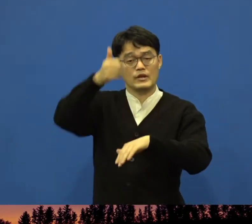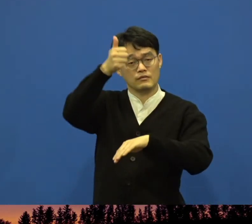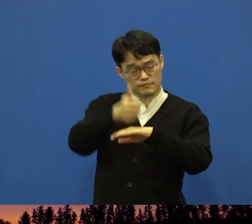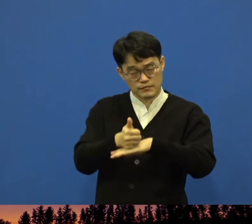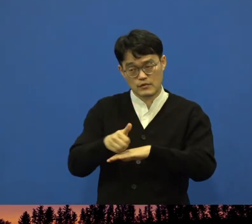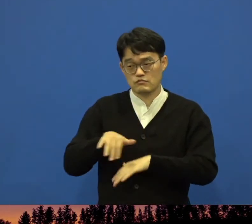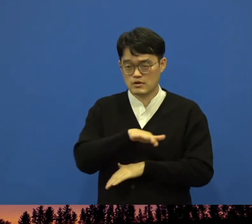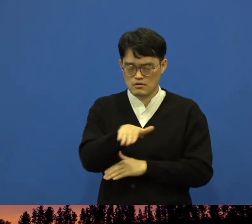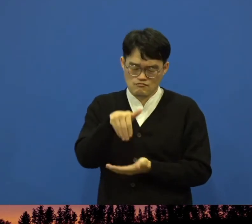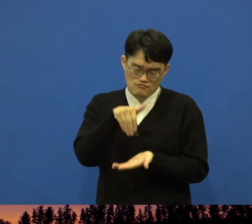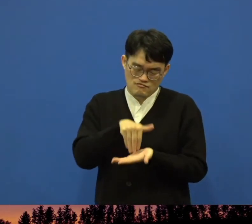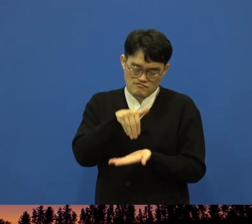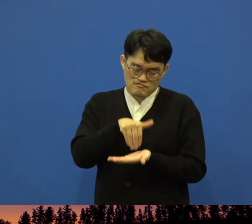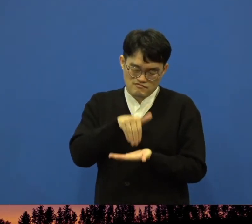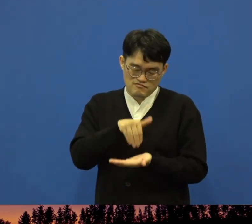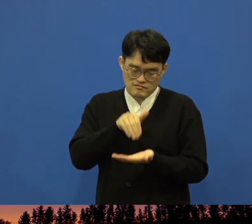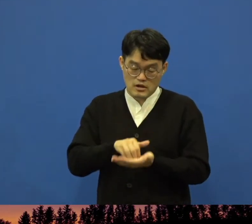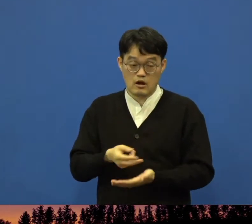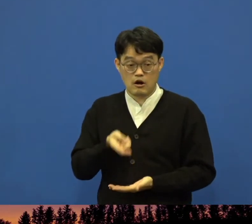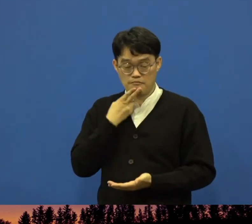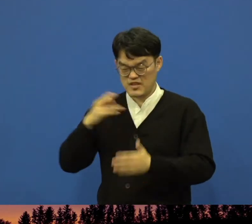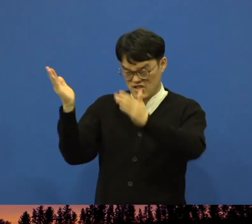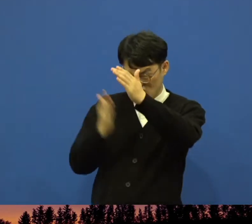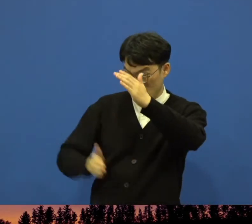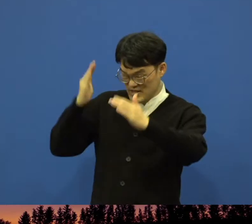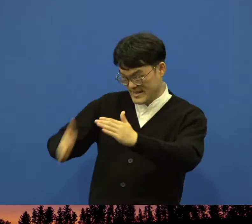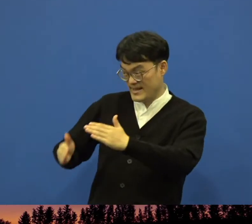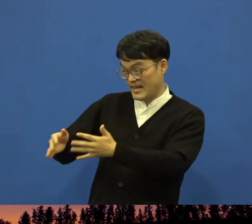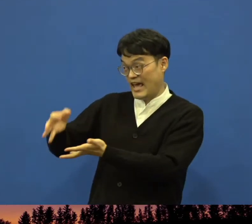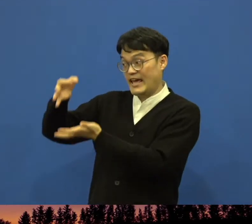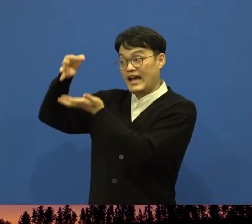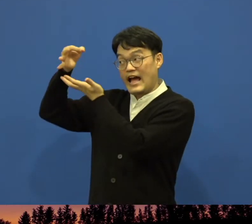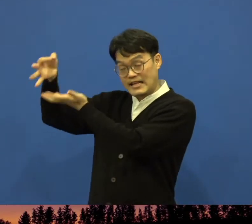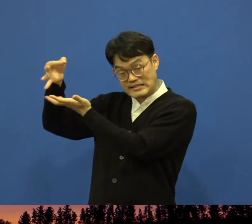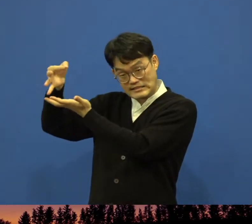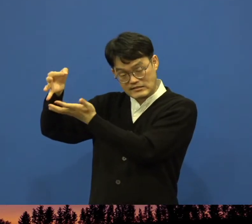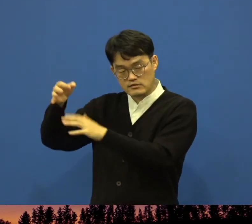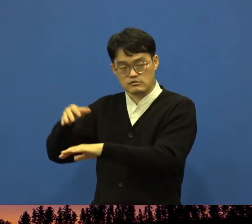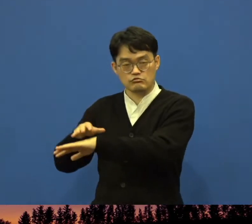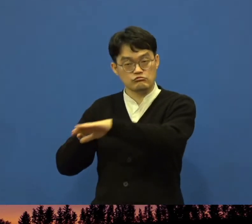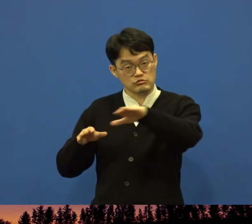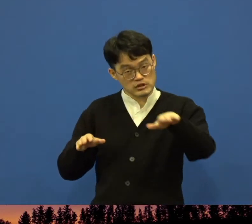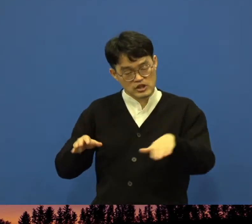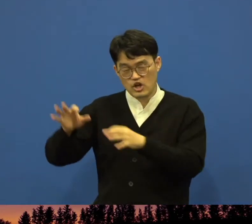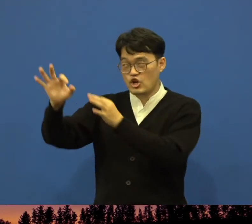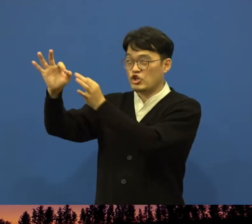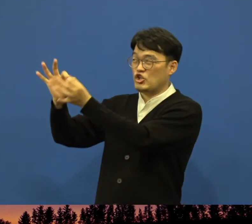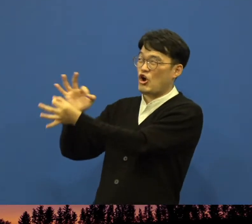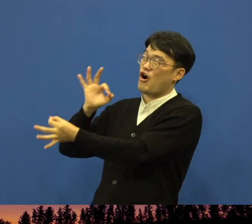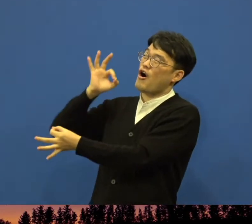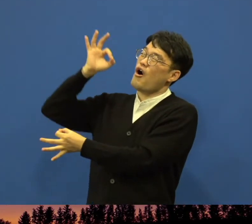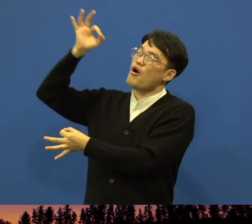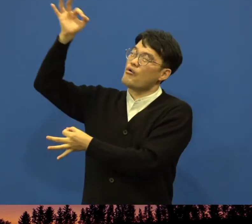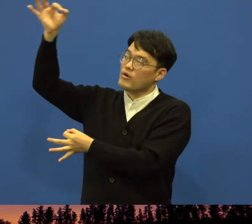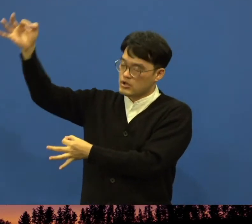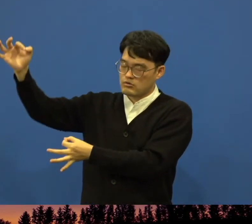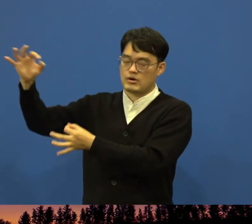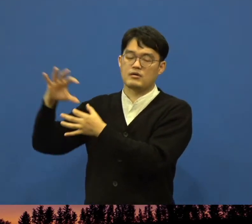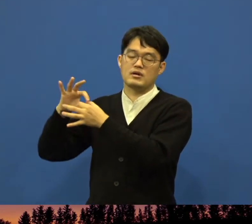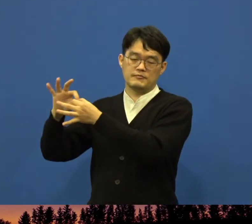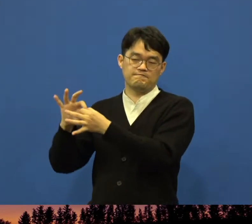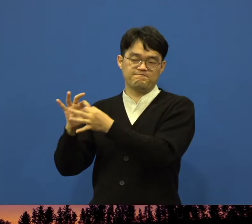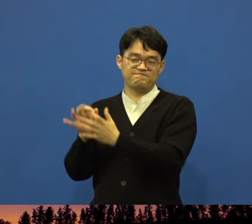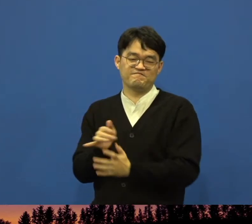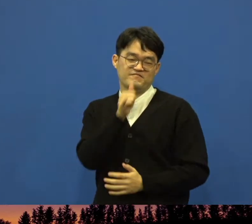않을 수 있는 절대 가치는 무엇과 연결이 되느냐? 영원과 연결돼요. 이터니티. 영원과 연결이 되는.